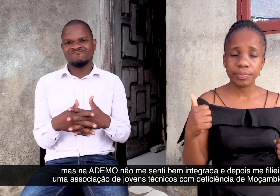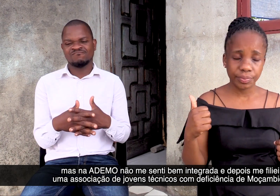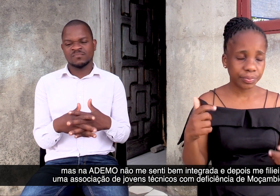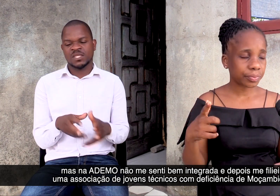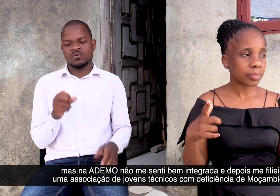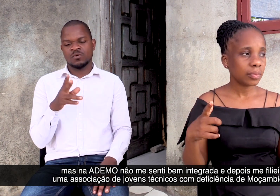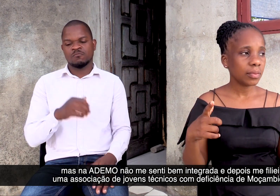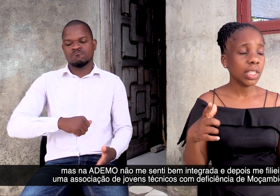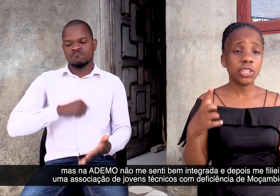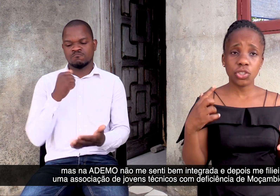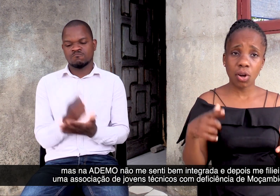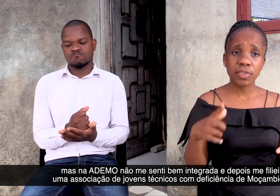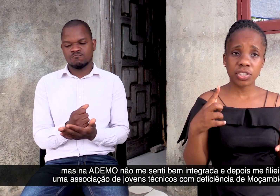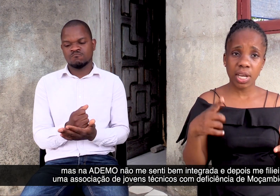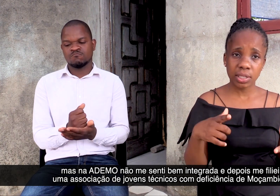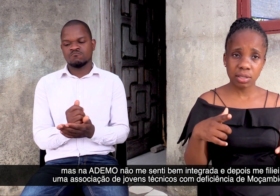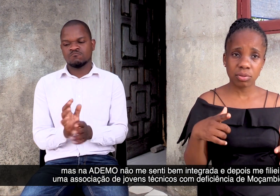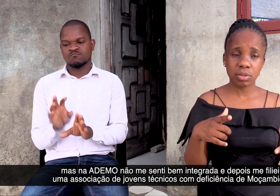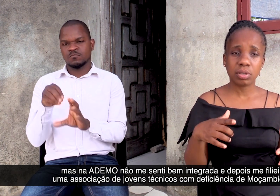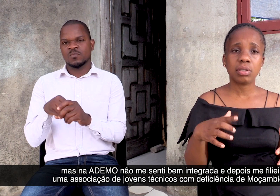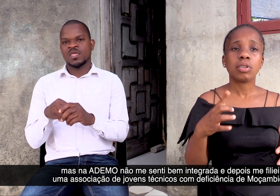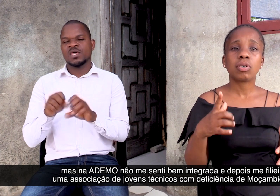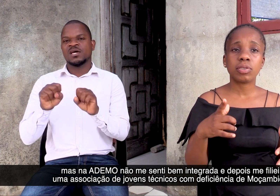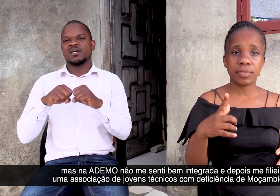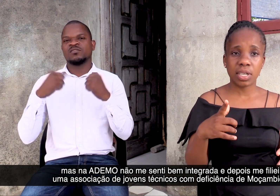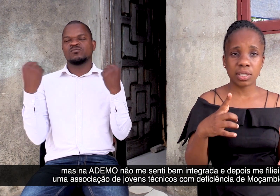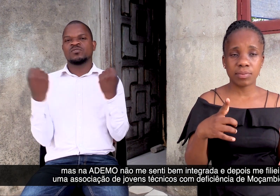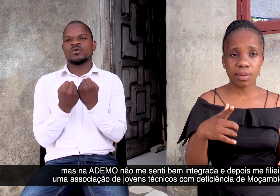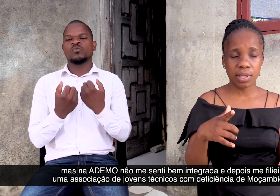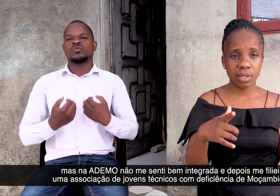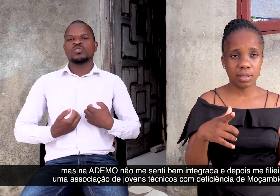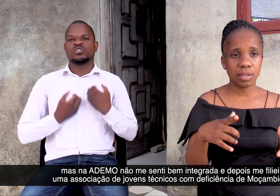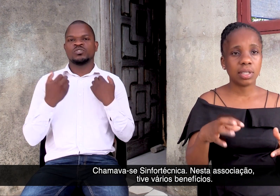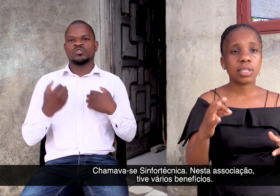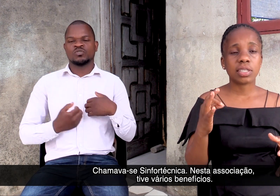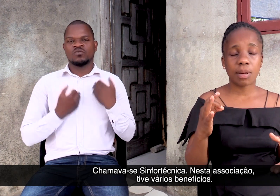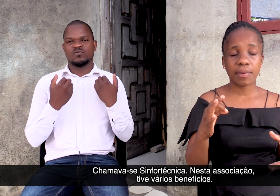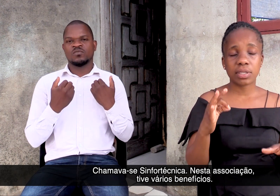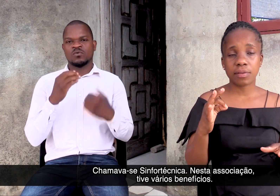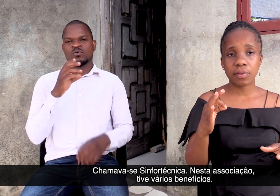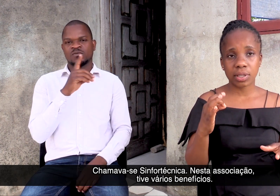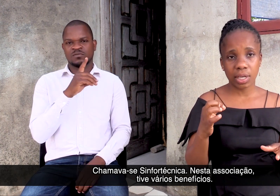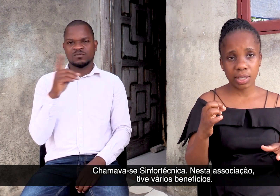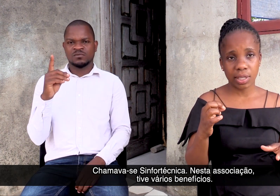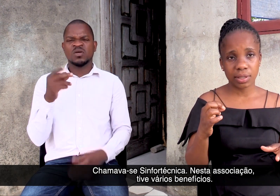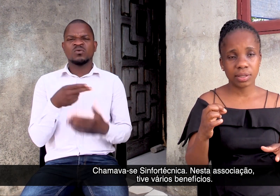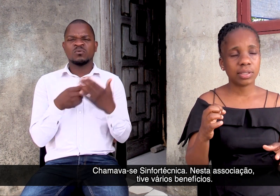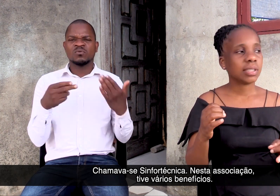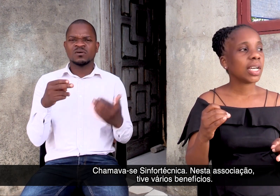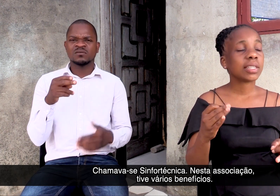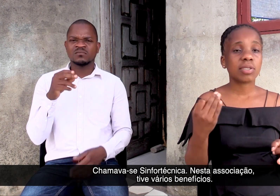associação de jovens técnicos com deficiência de Moçambique. Chamava-se